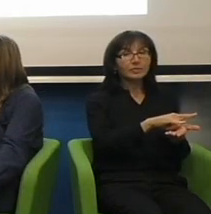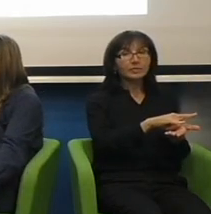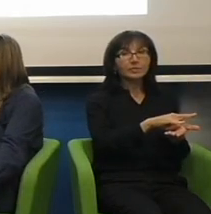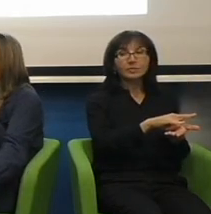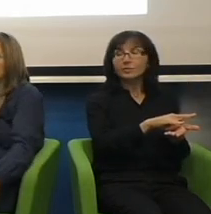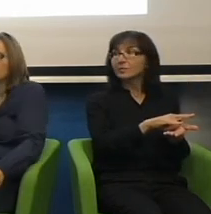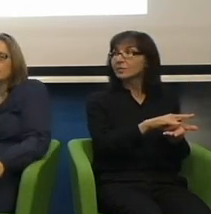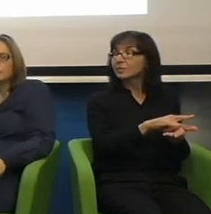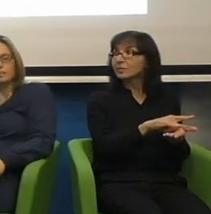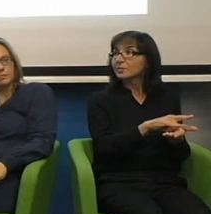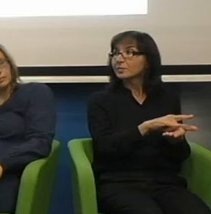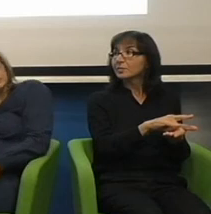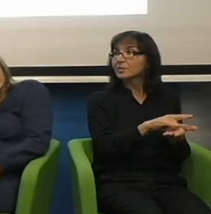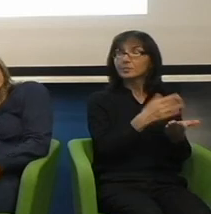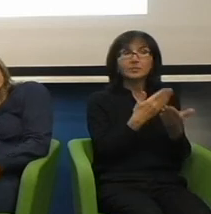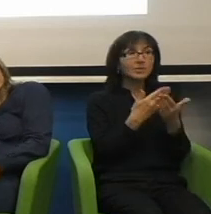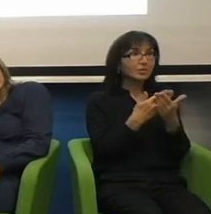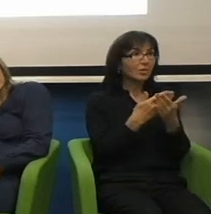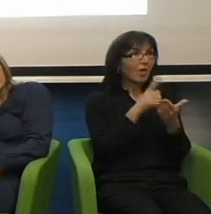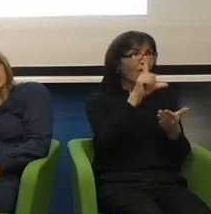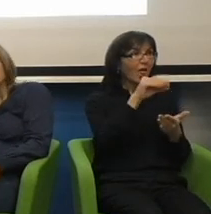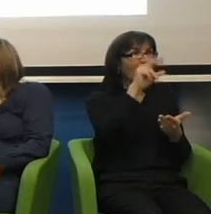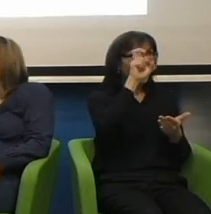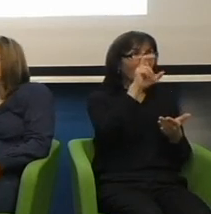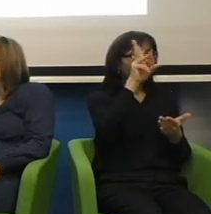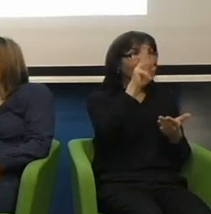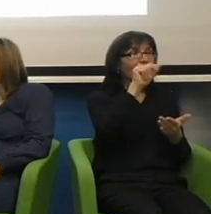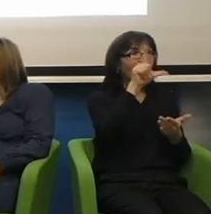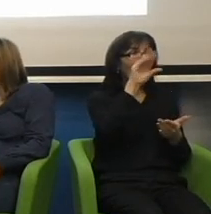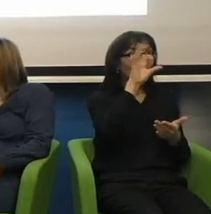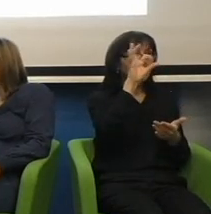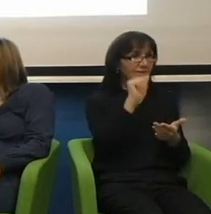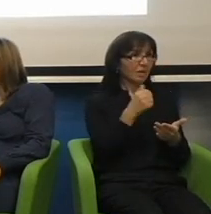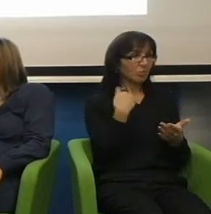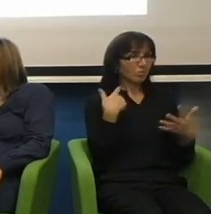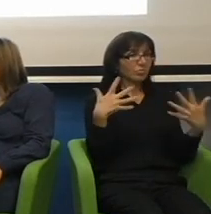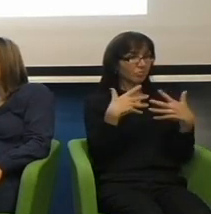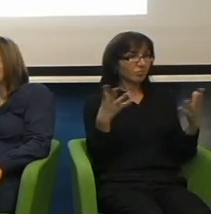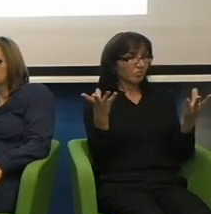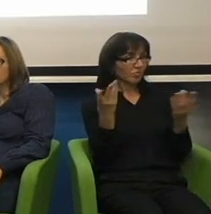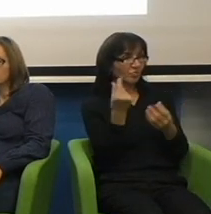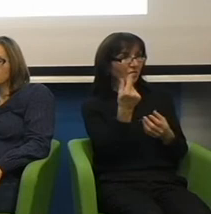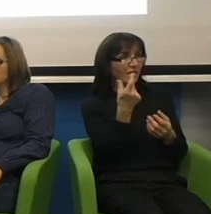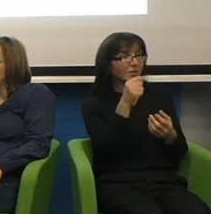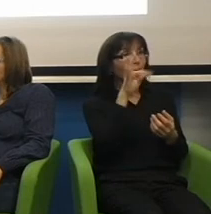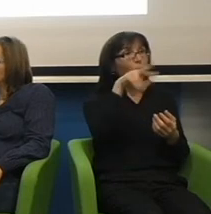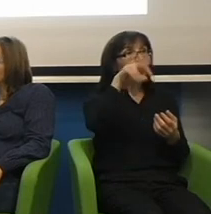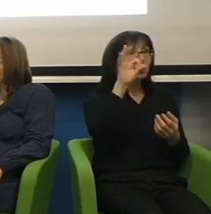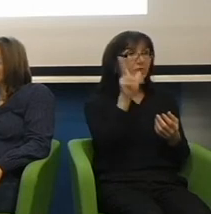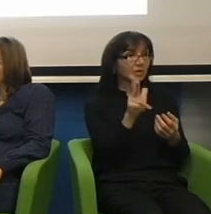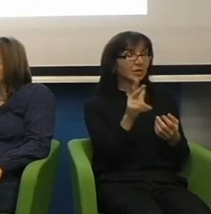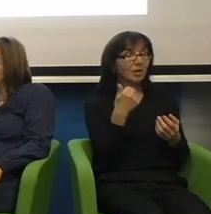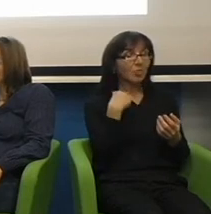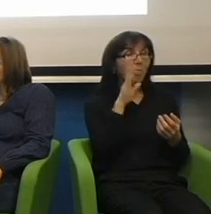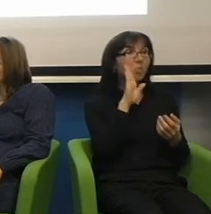co za ironia, ze względu na Lecha Wałęsę, który 3 dni wcześniej towarzyszył Tuskowi w podobnej uroczystości. W Polsce